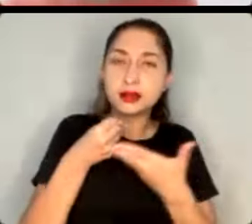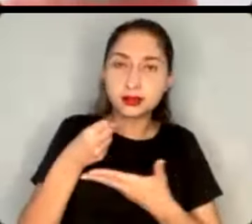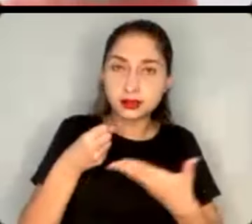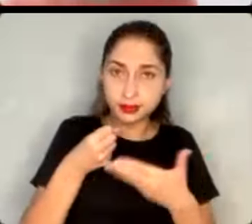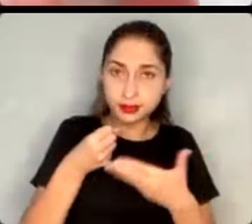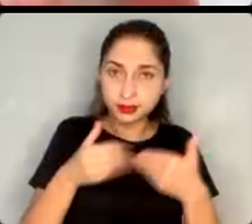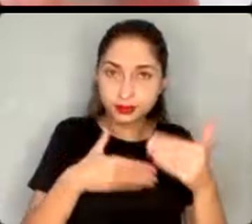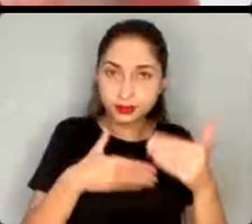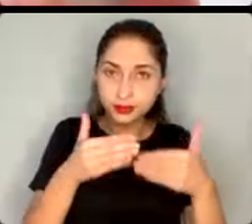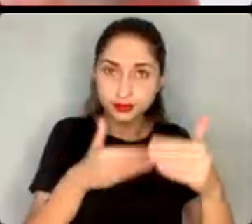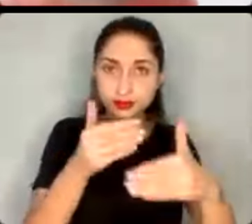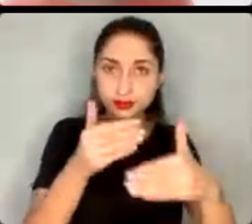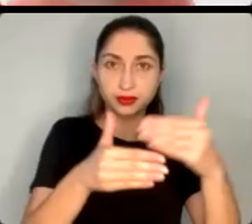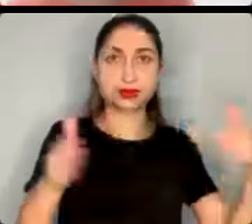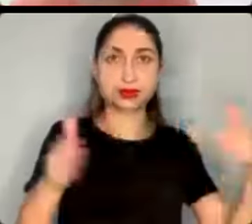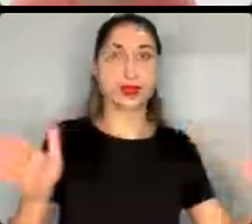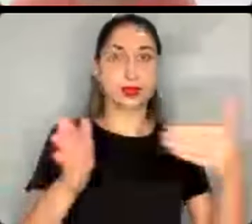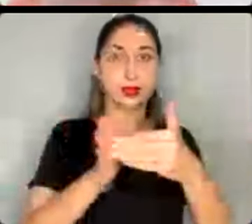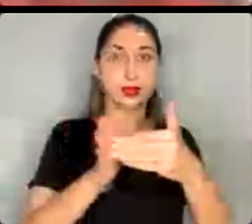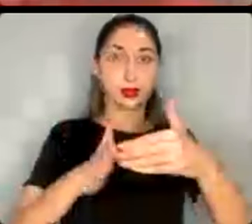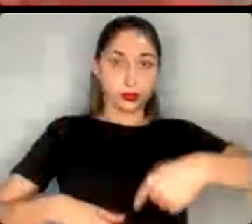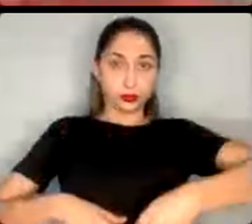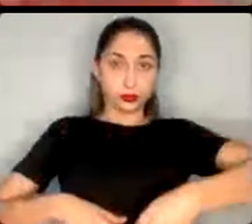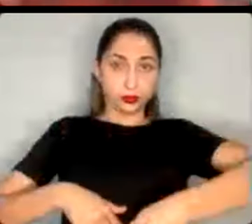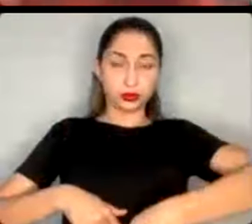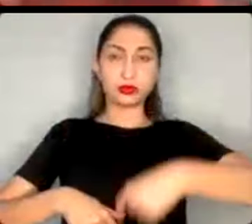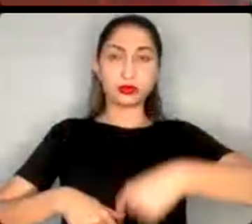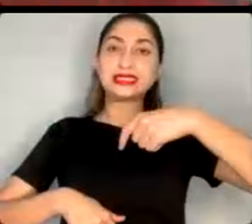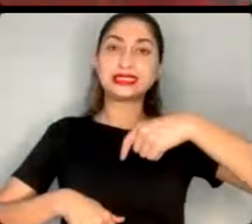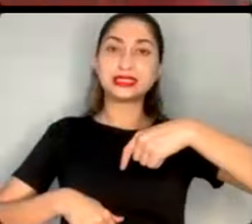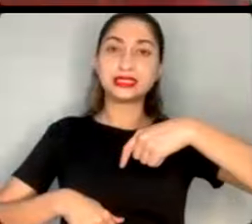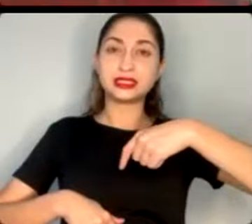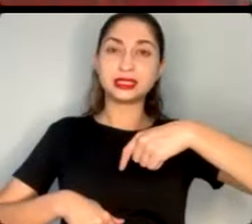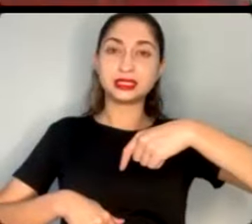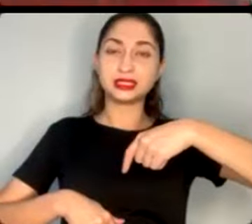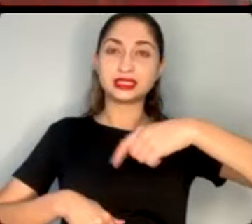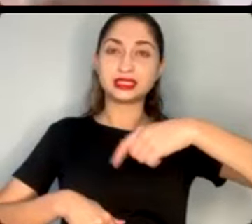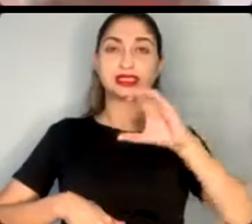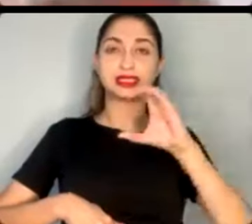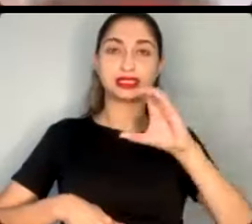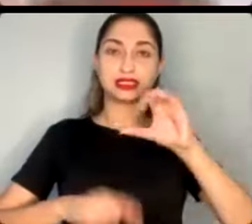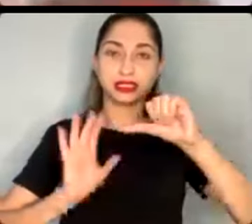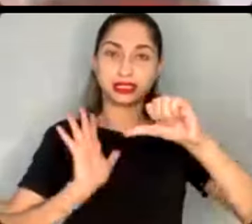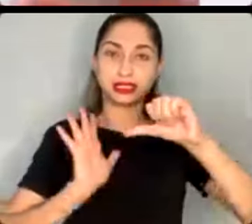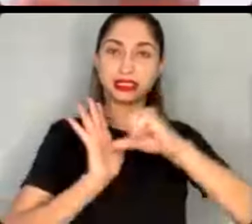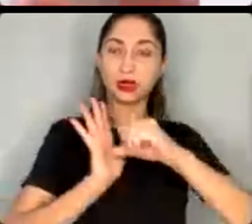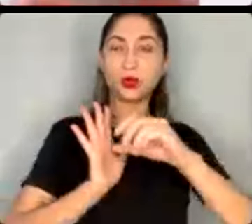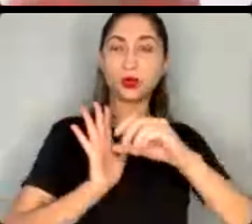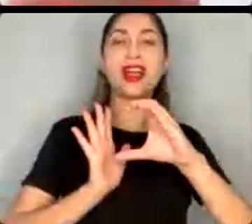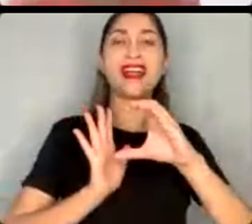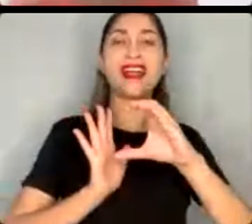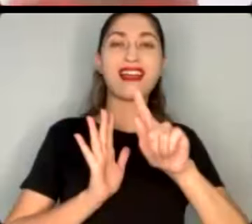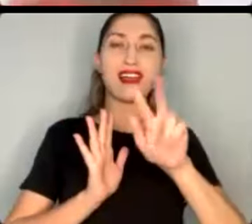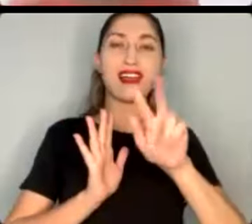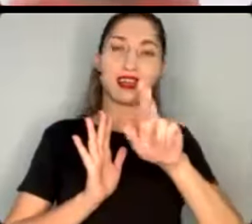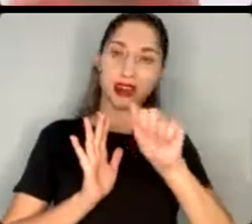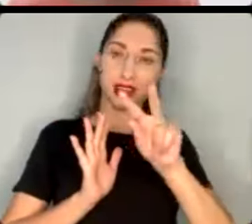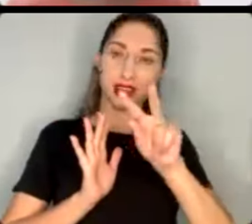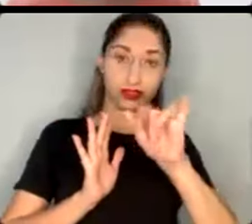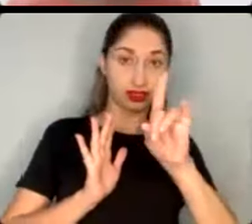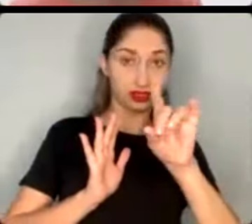de gravidade no nosso corpo, que ele está ali sobre o sacro, nas últimas vértebras lombares. Então,